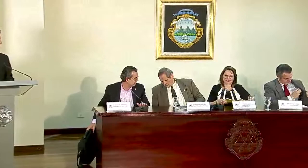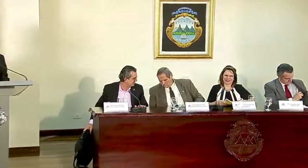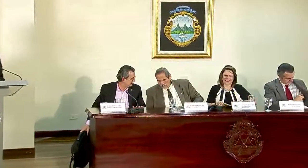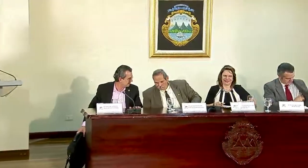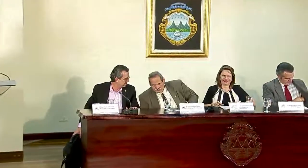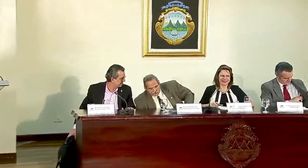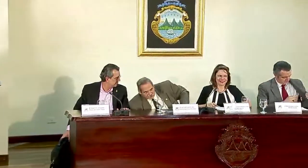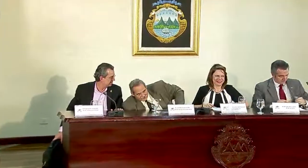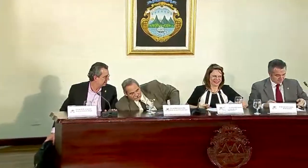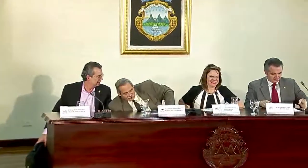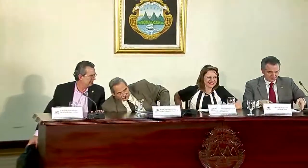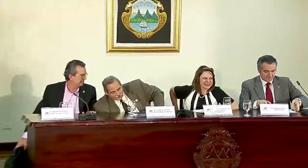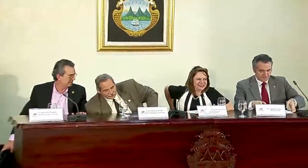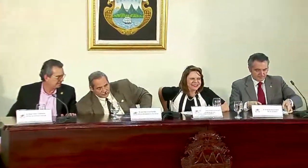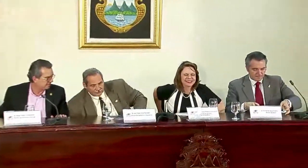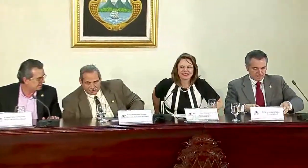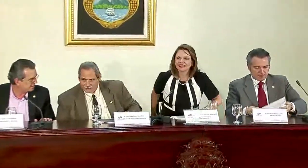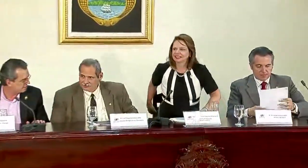Gracias.